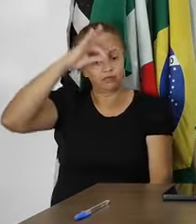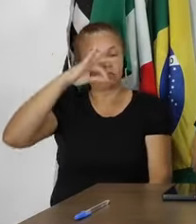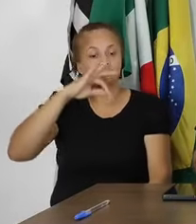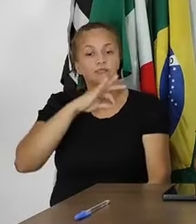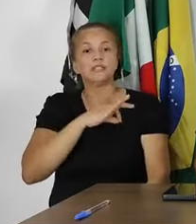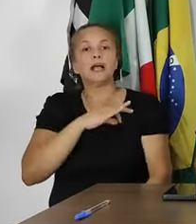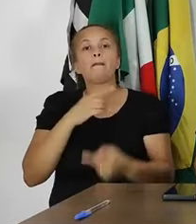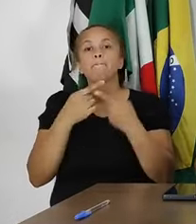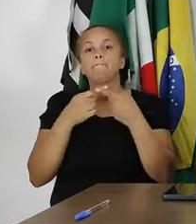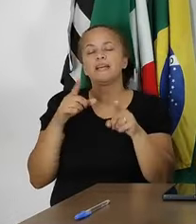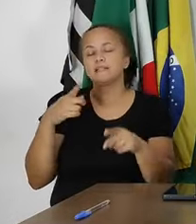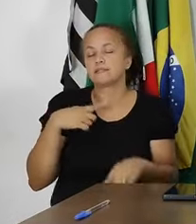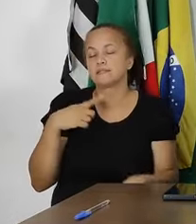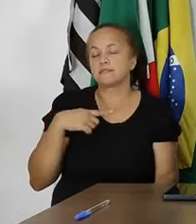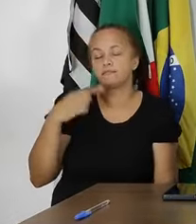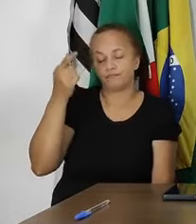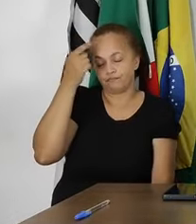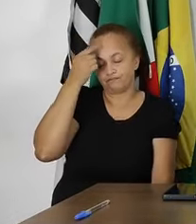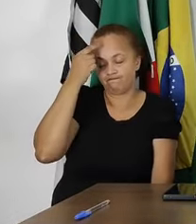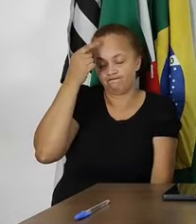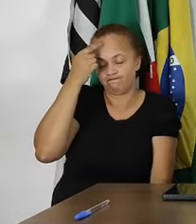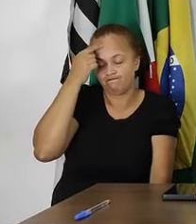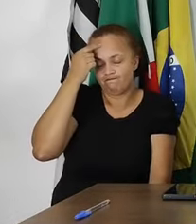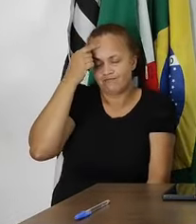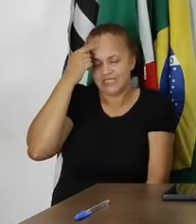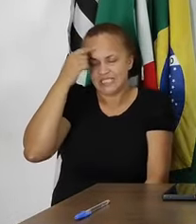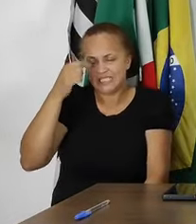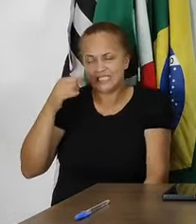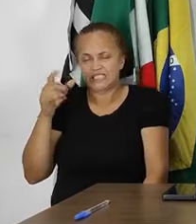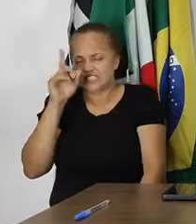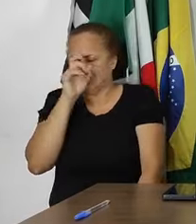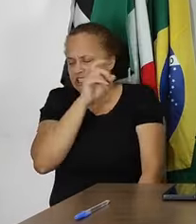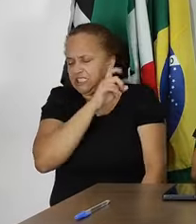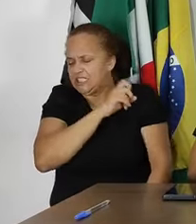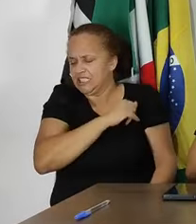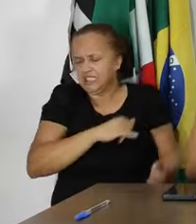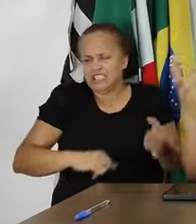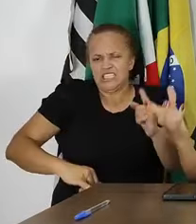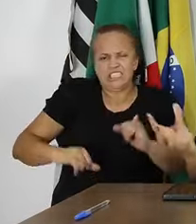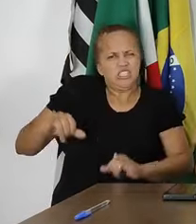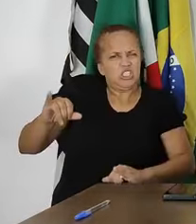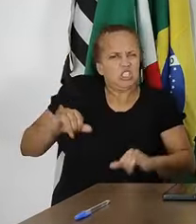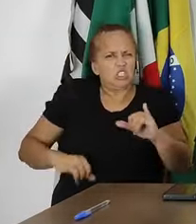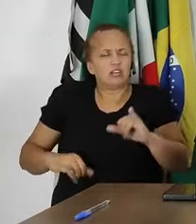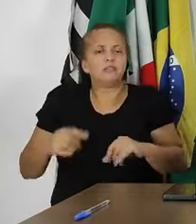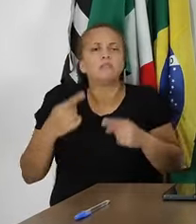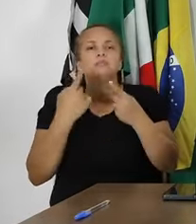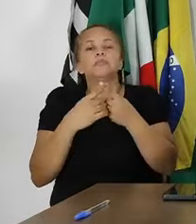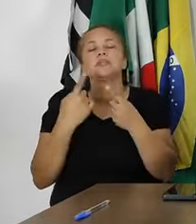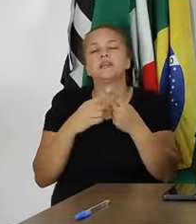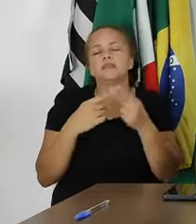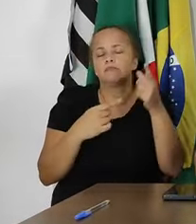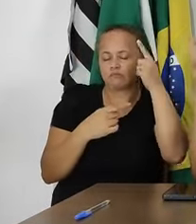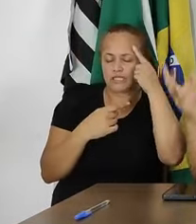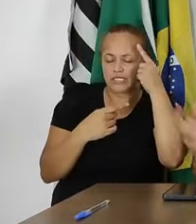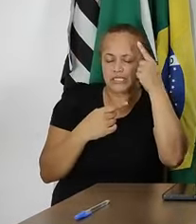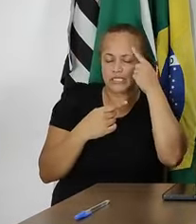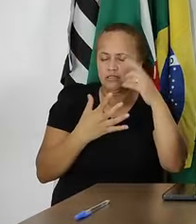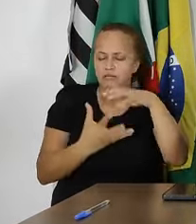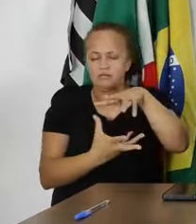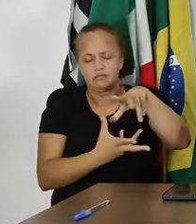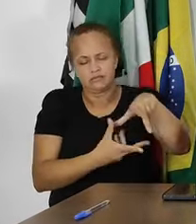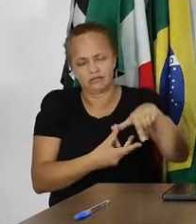ainda escrava. Uma mente ainda escrava e oprimida por tantos conceitos mundanos, por tantas coisas